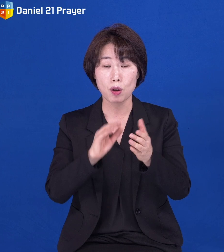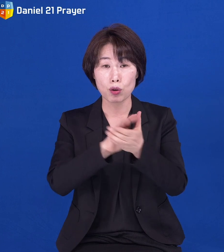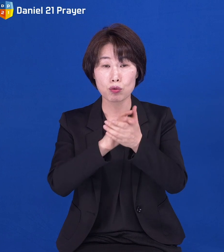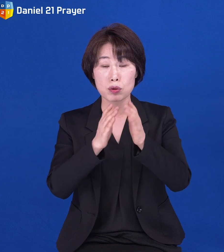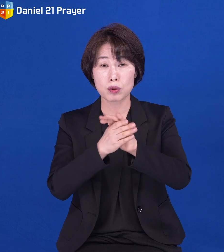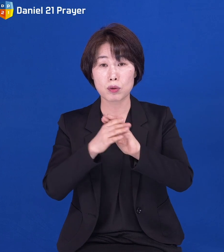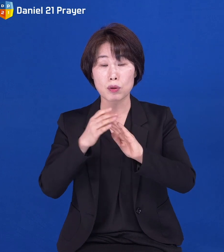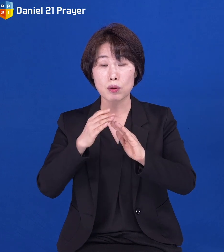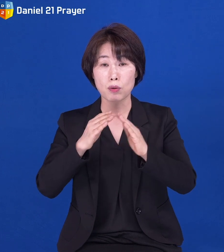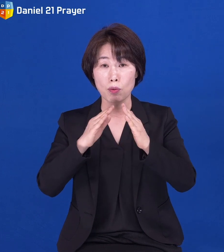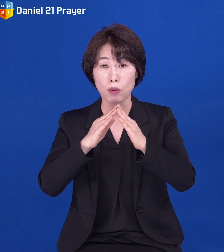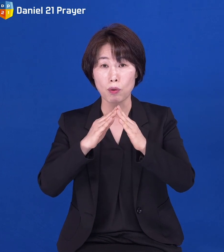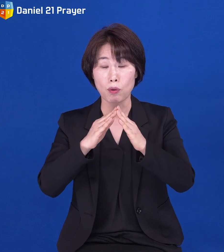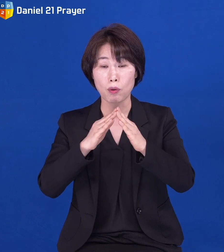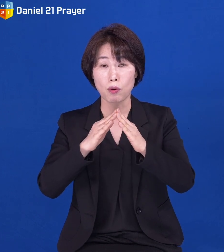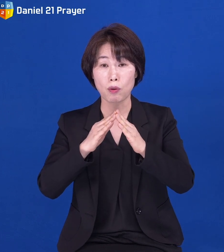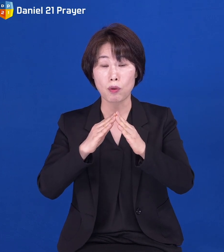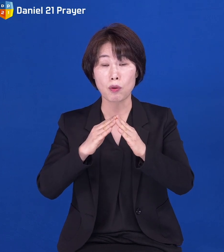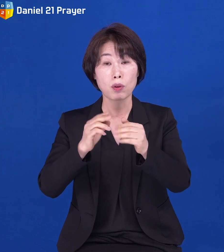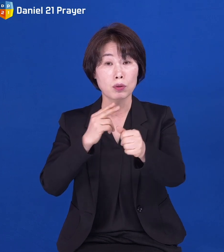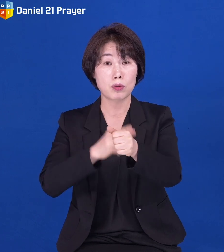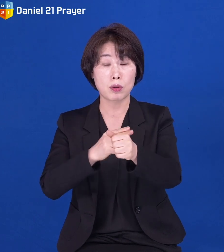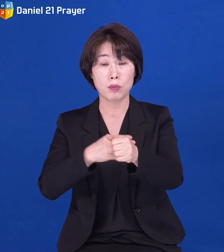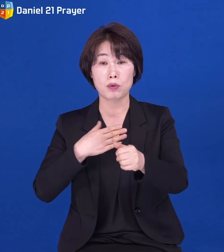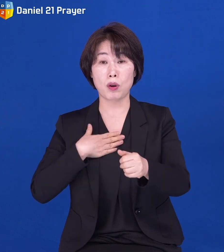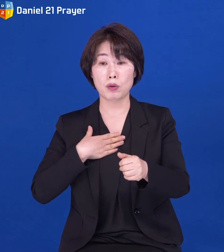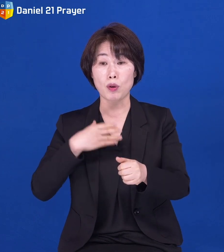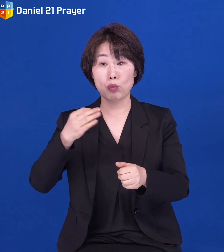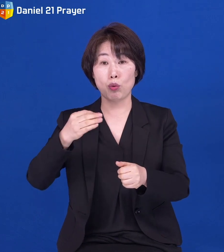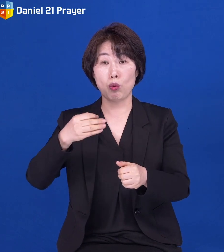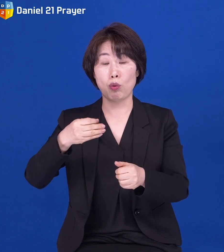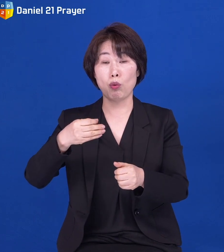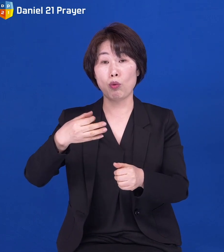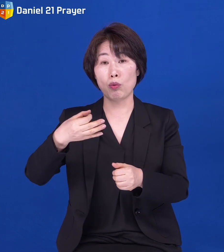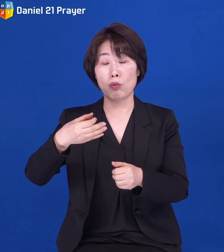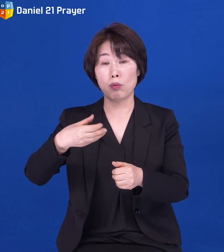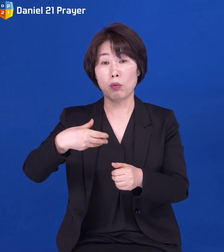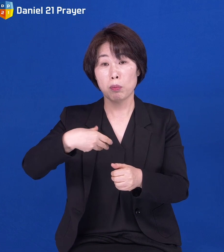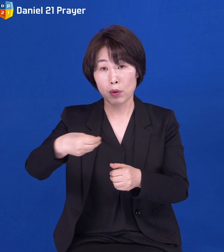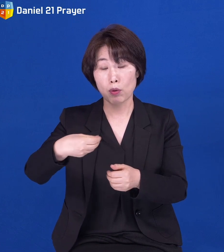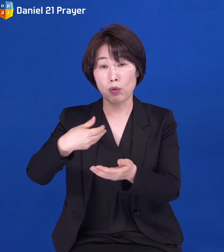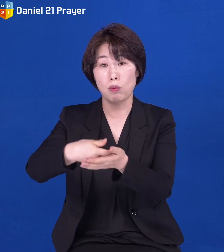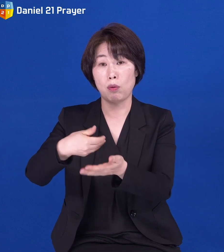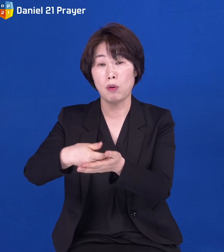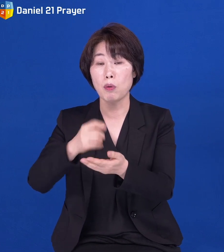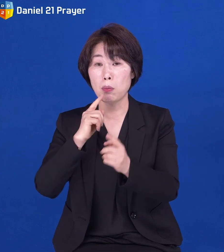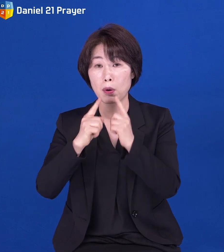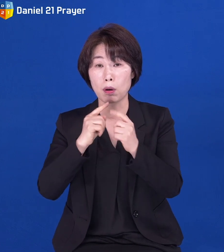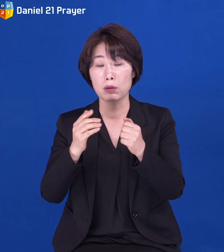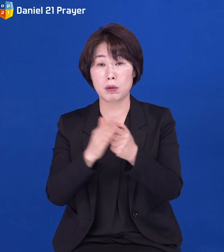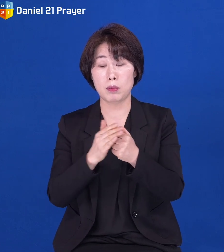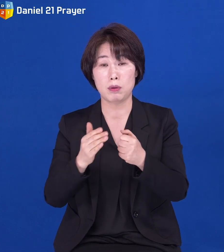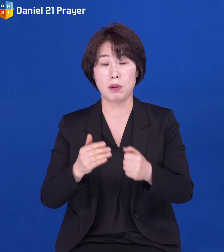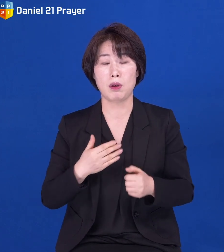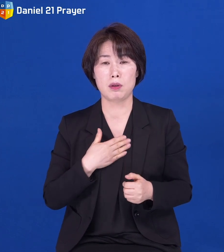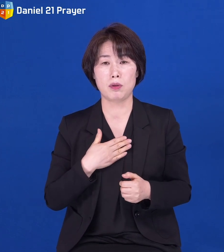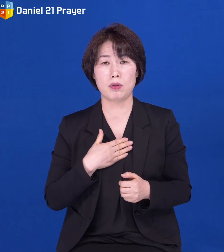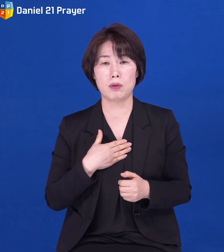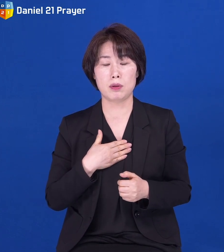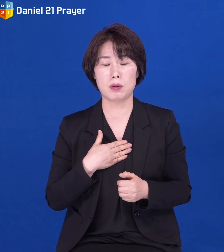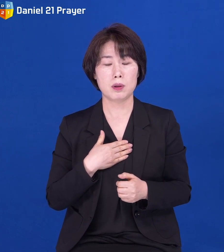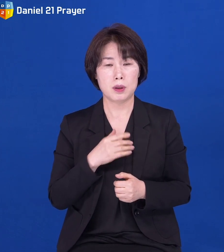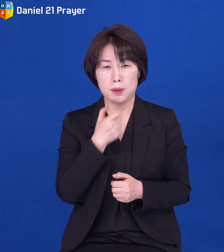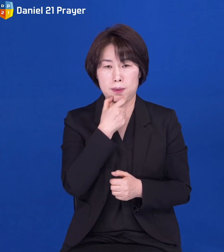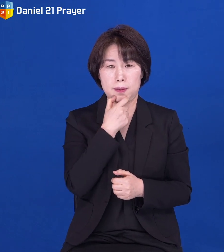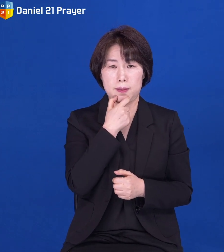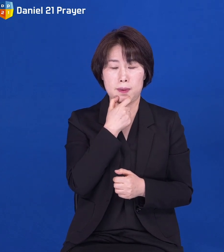그분이 그래서 엄마는 저한테 돈을 빌려주라고 하였지만 제가 돈에 너무 예민하다 보니까 제가 이제 안